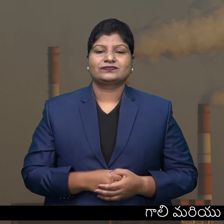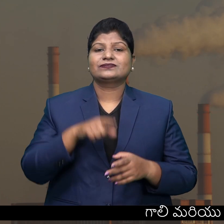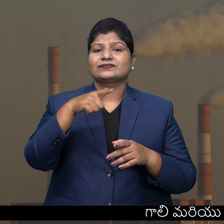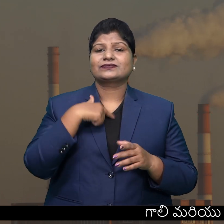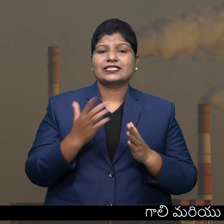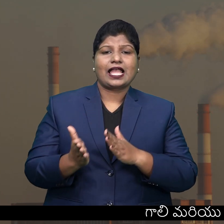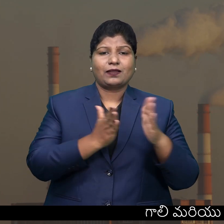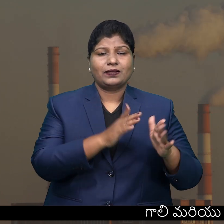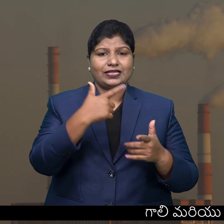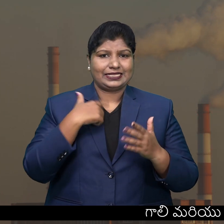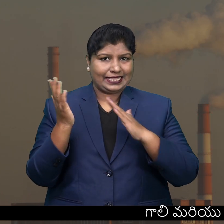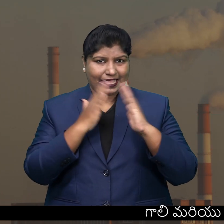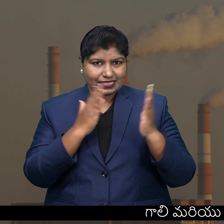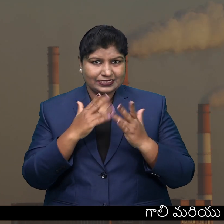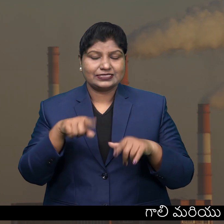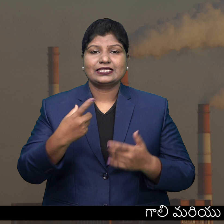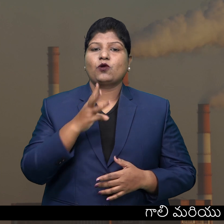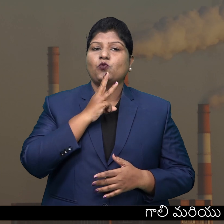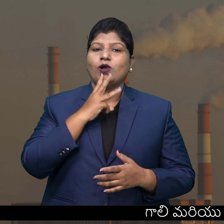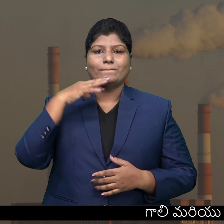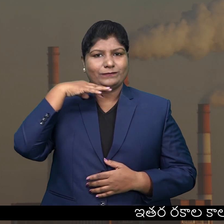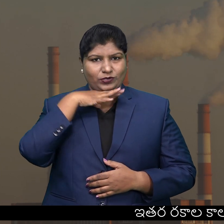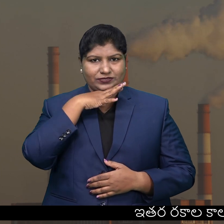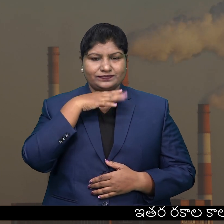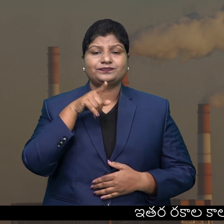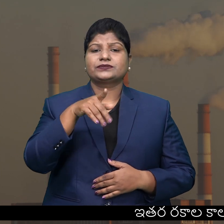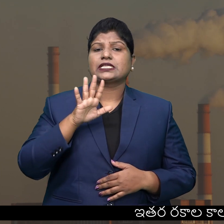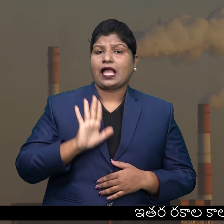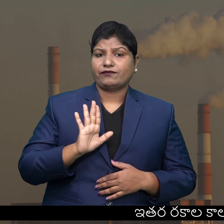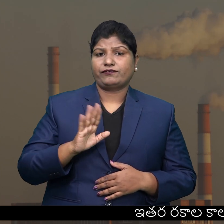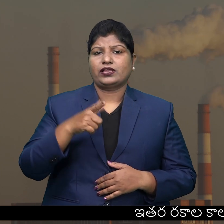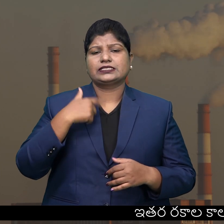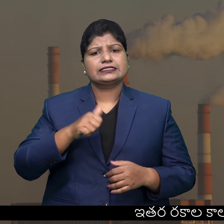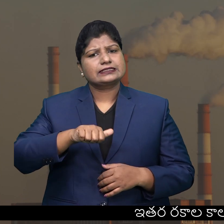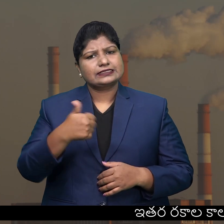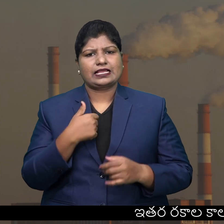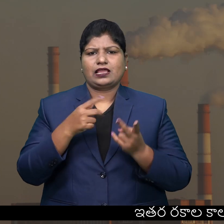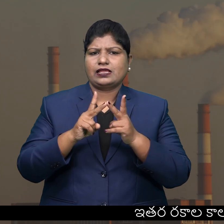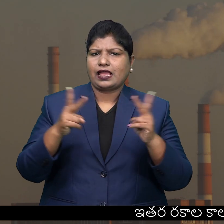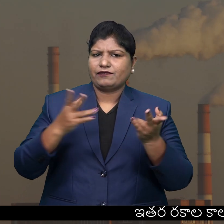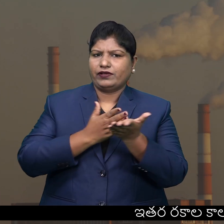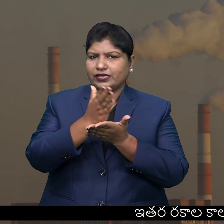గాలి మరియు నీటి కాలుష్యం కాకుండా ఇతర రకాల కాలుష్యాలు కూడా ఉన్నాయి.